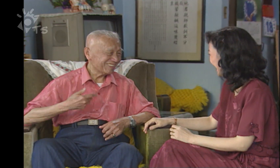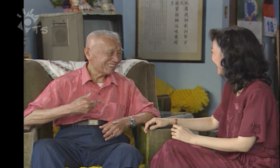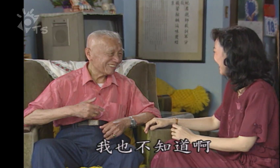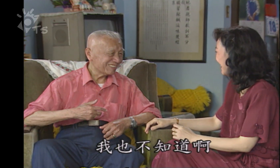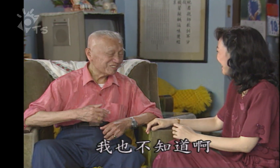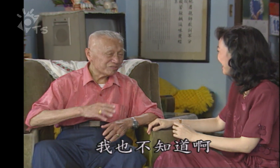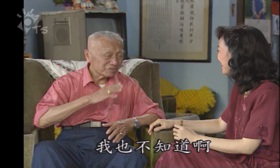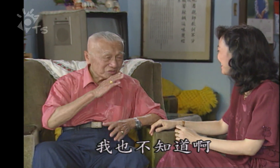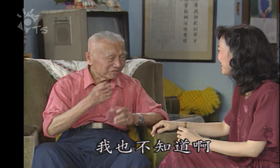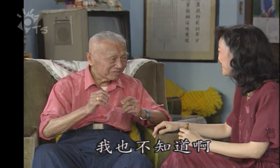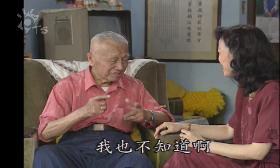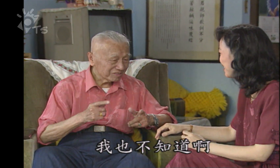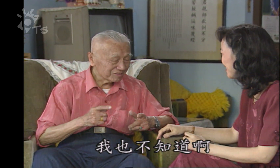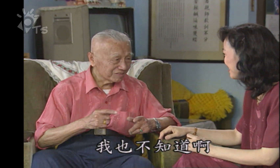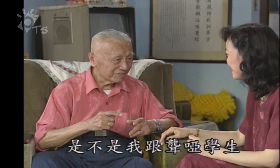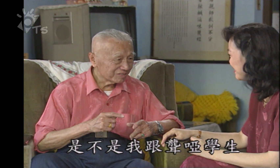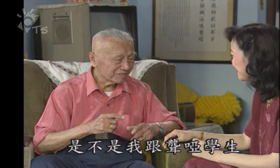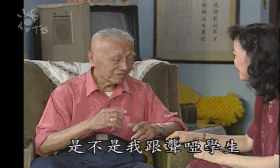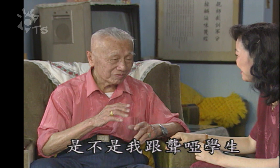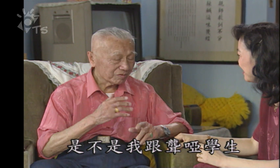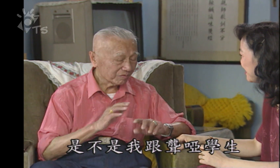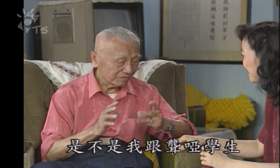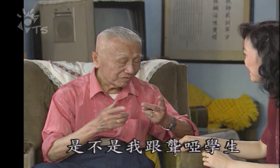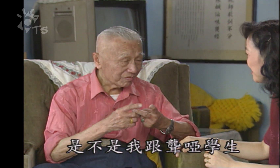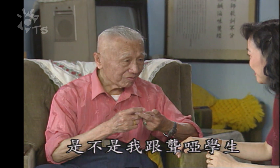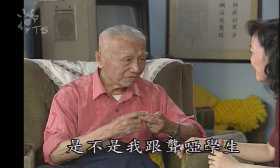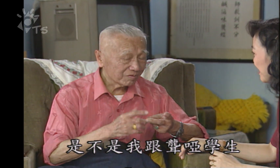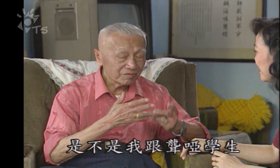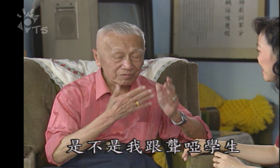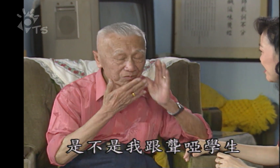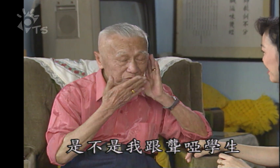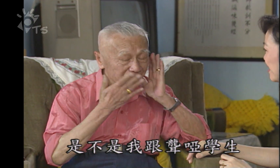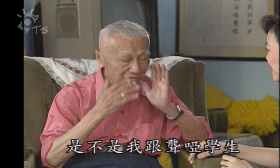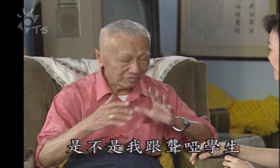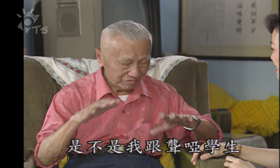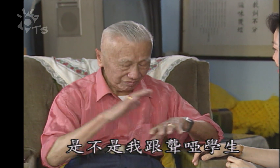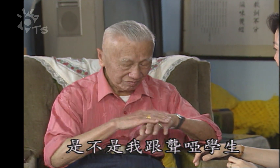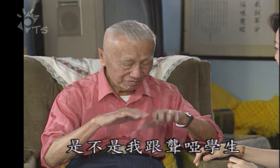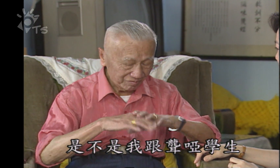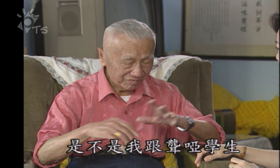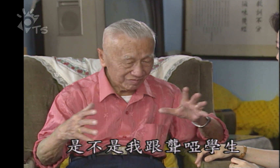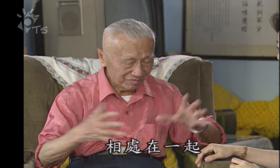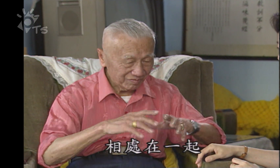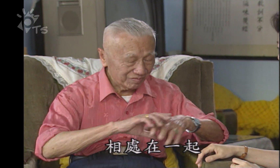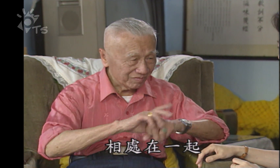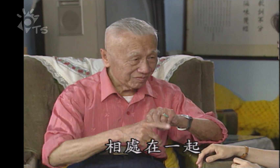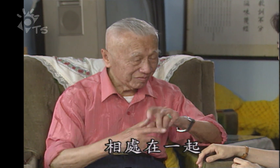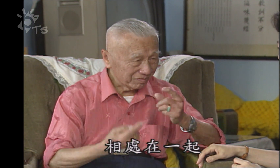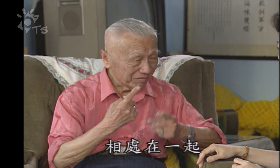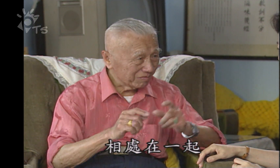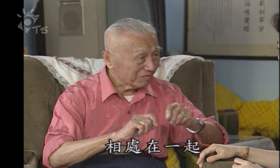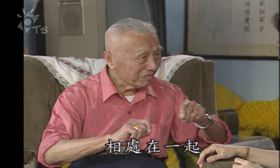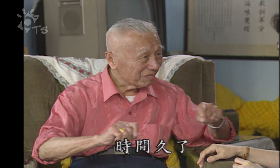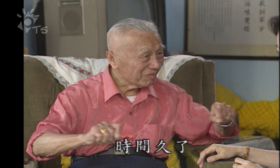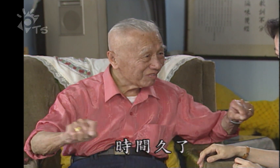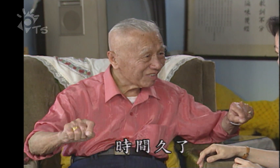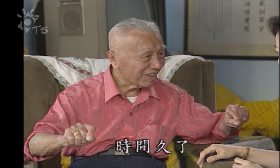我也不知道啊，是不是我跟聋哑学生相处在一起啊，时间久